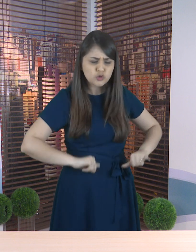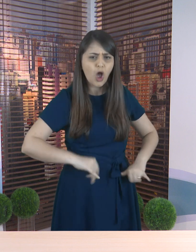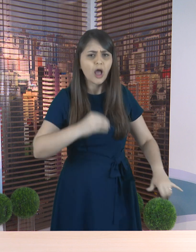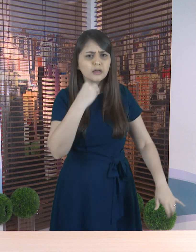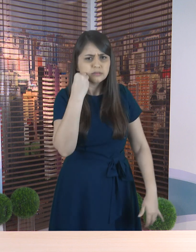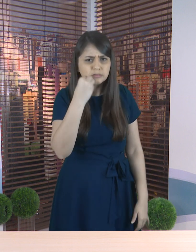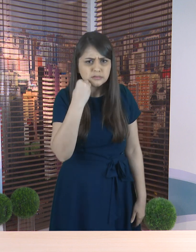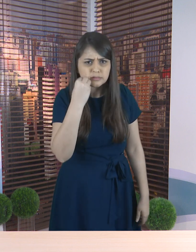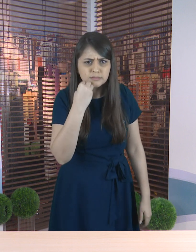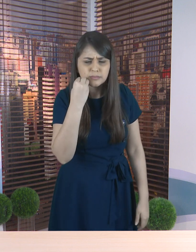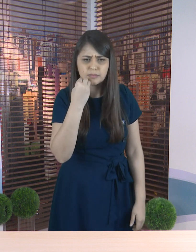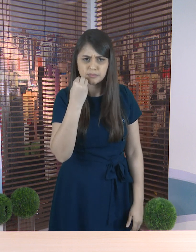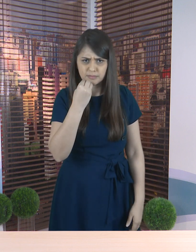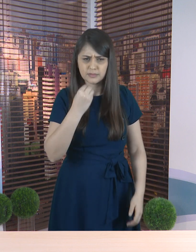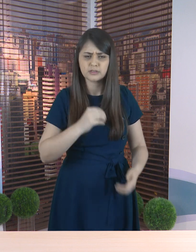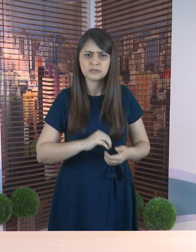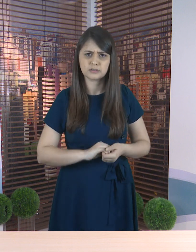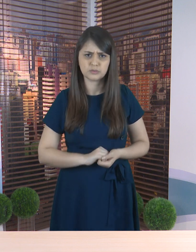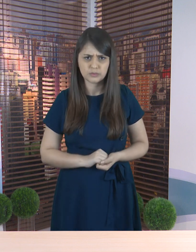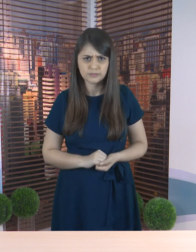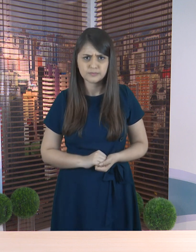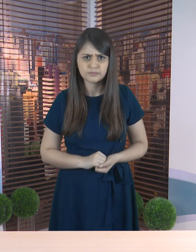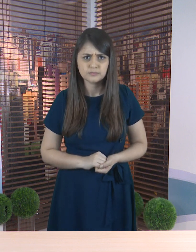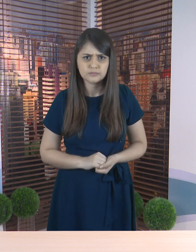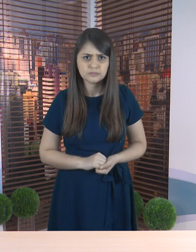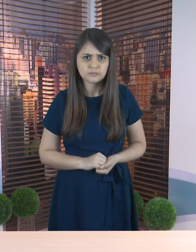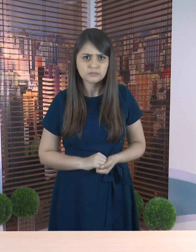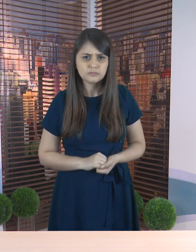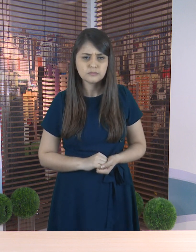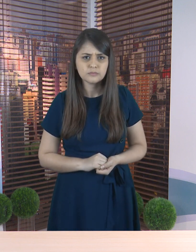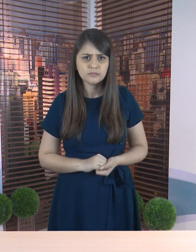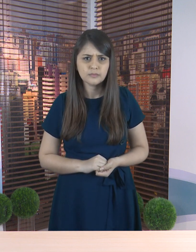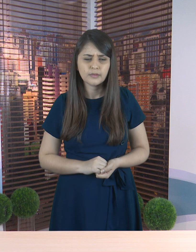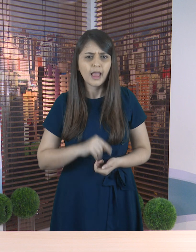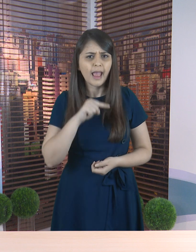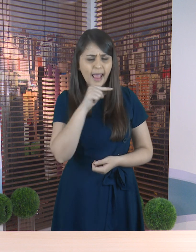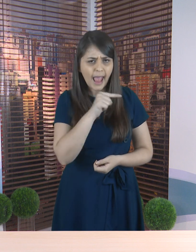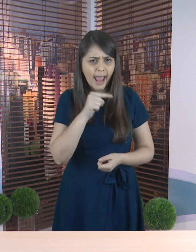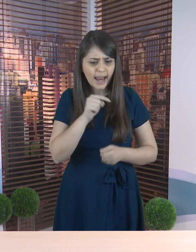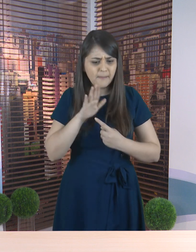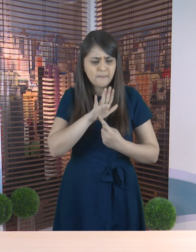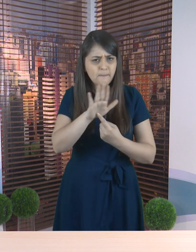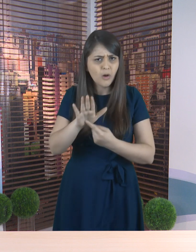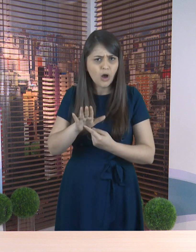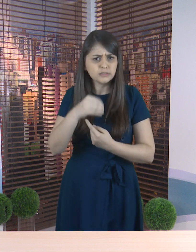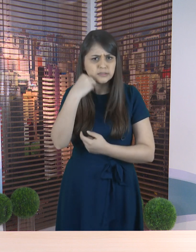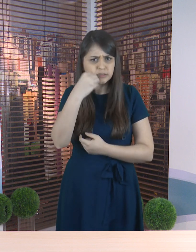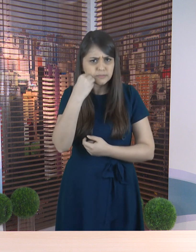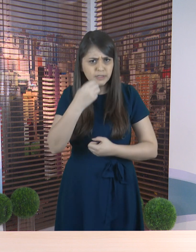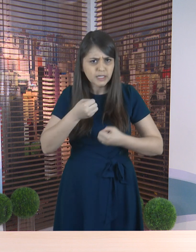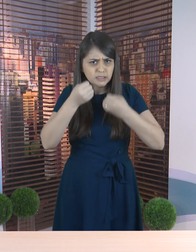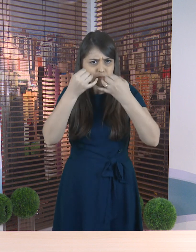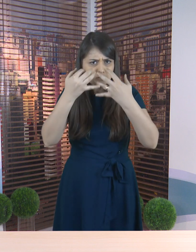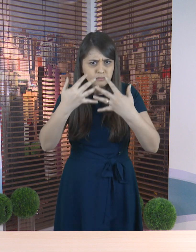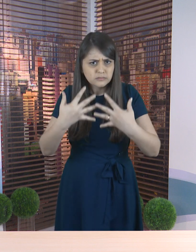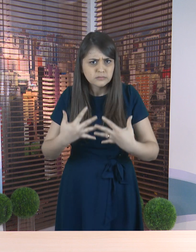suas experiências e questões sem rodeios, também lá onde elas contradizem ou parecem